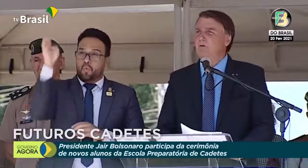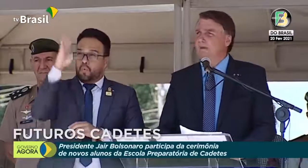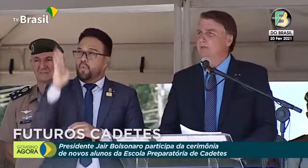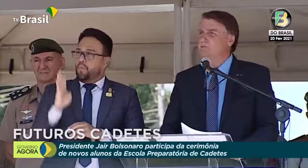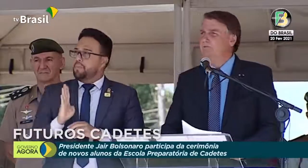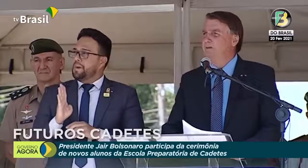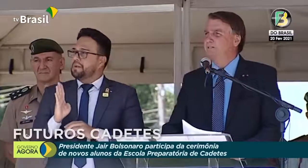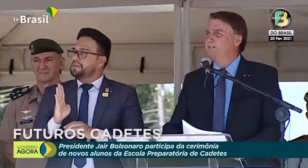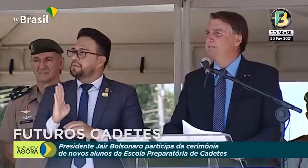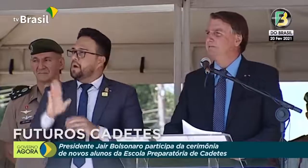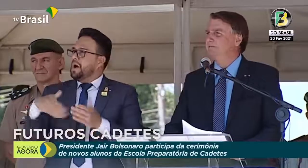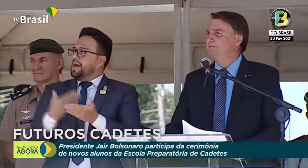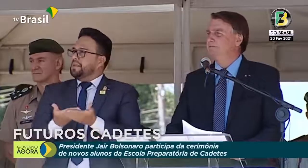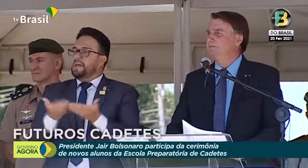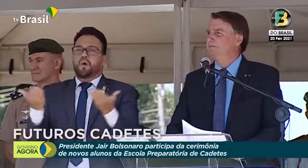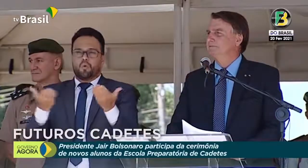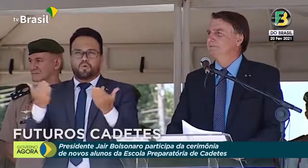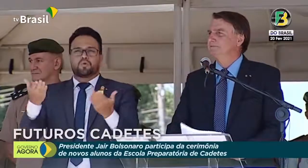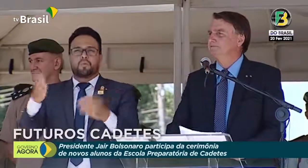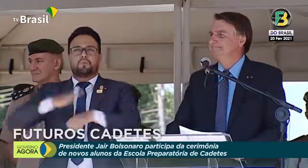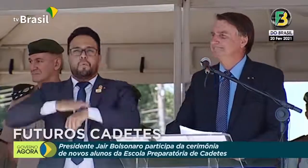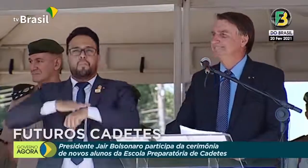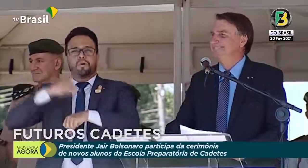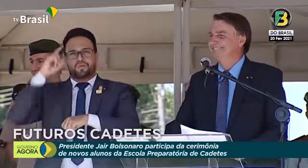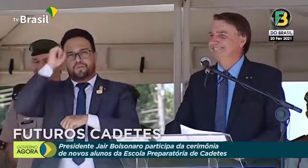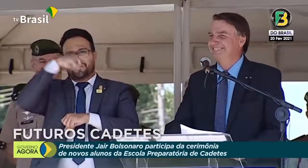vive ainda momentos difíceis.